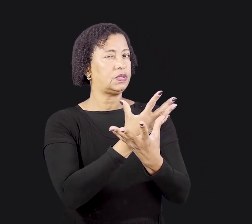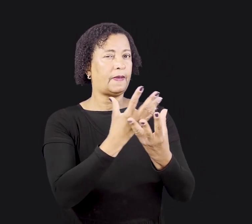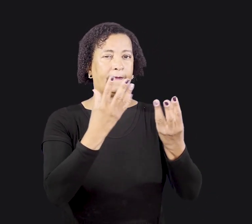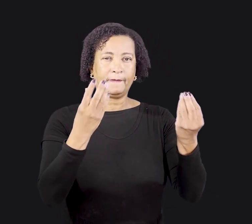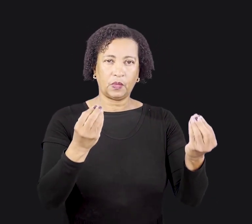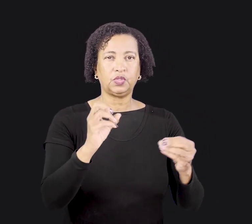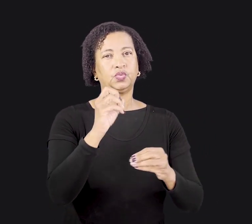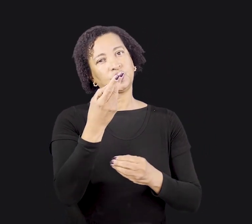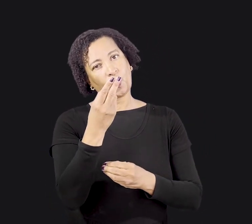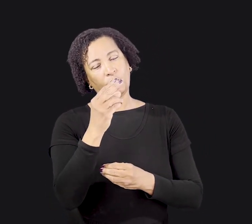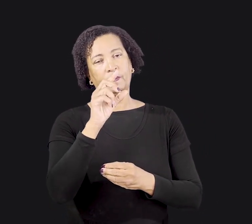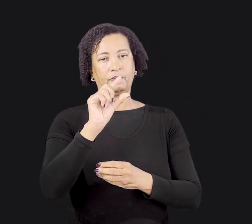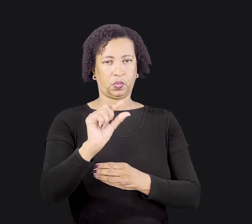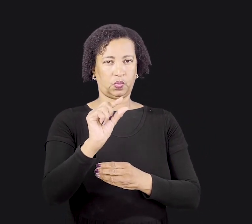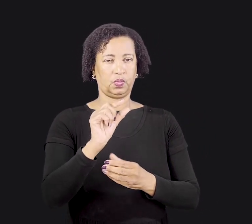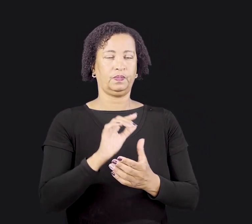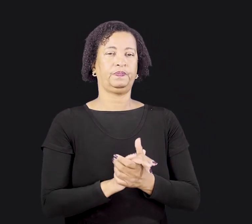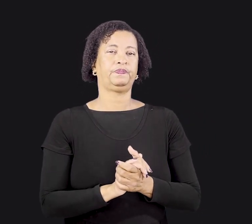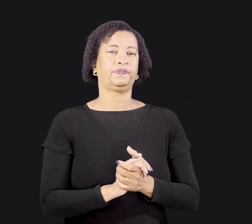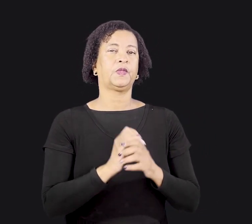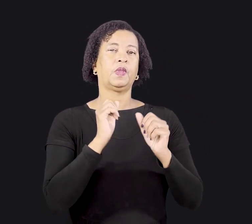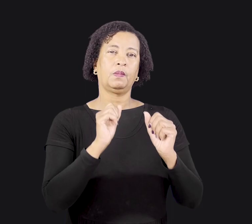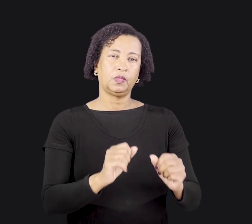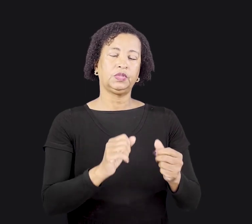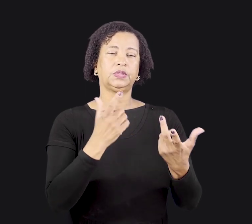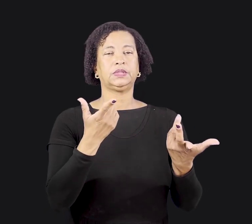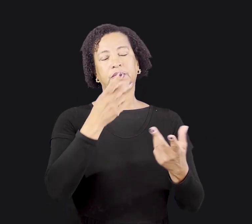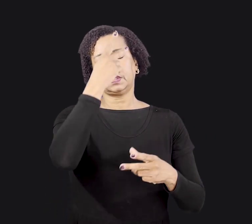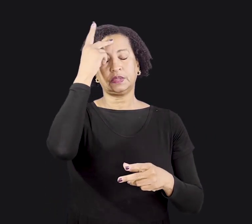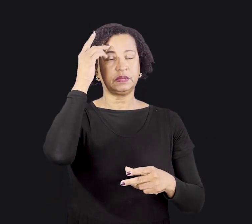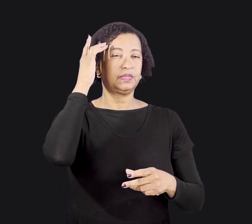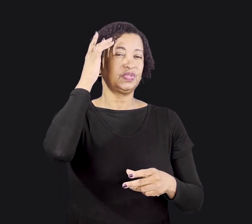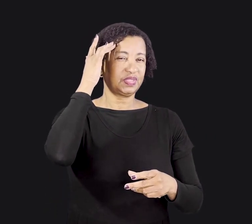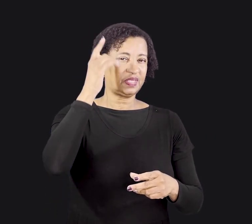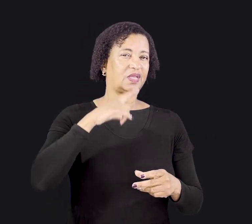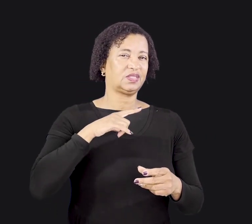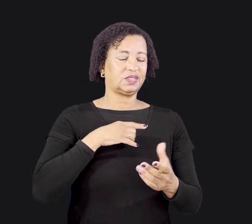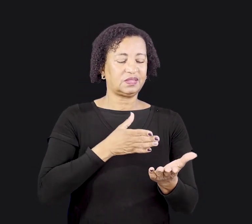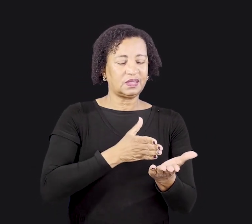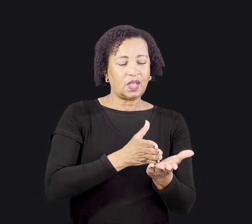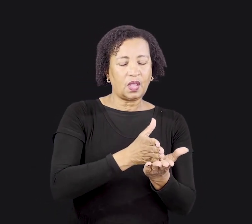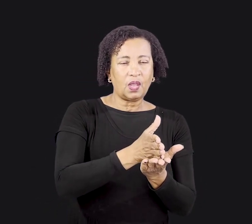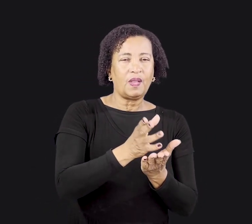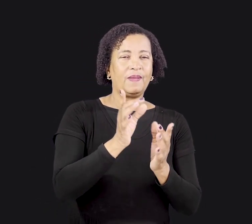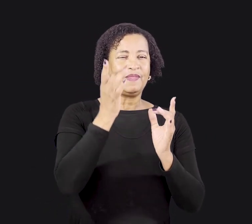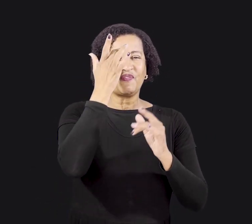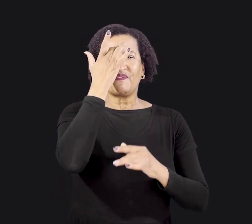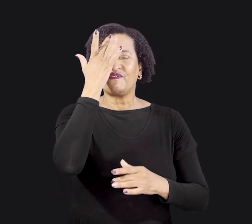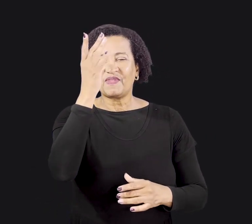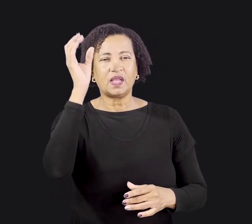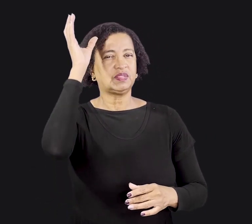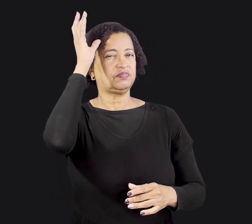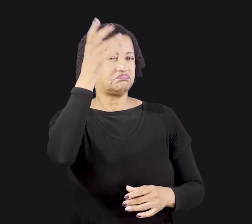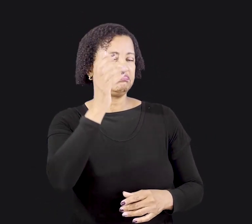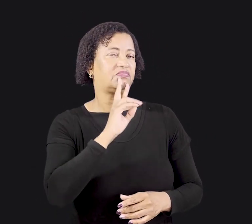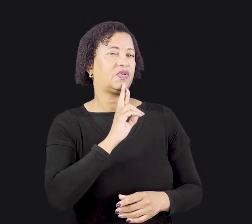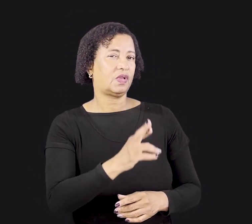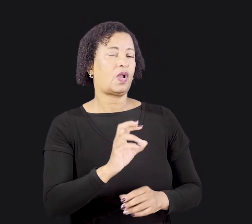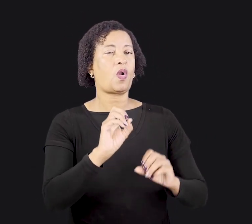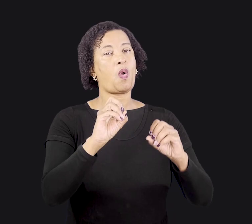dos poucos. Eles podiam ser um dos que acham que existe um caminho fácil para ser sua solução e resposta, ou poderiam ser um